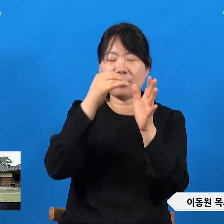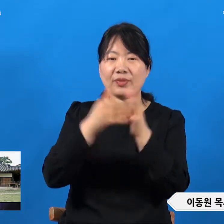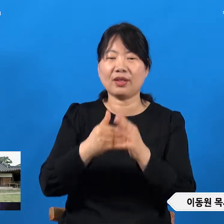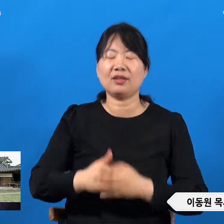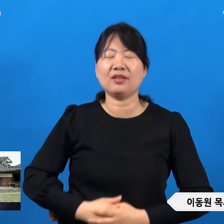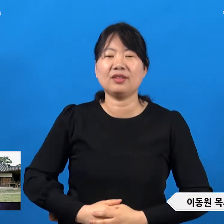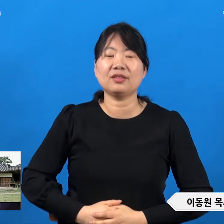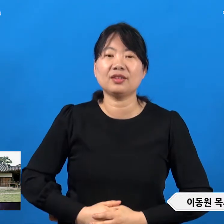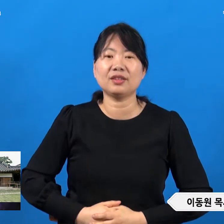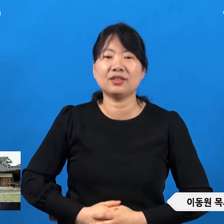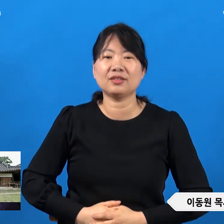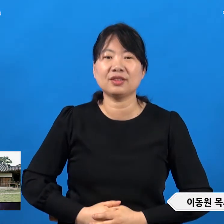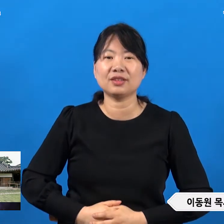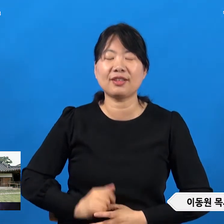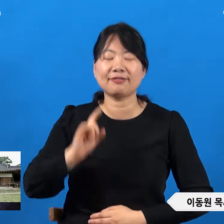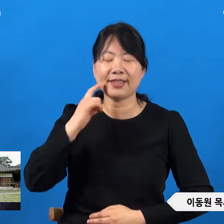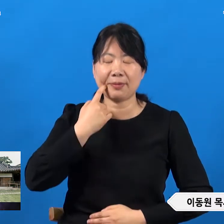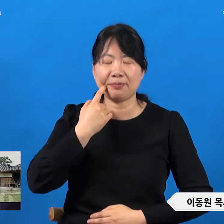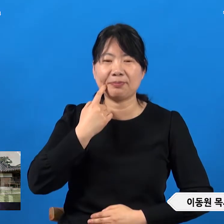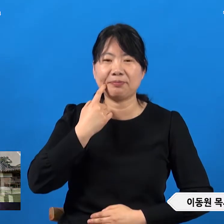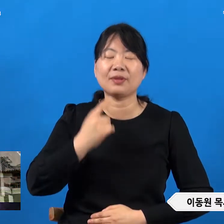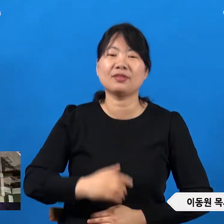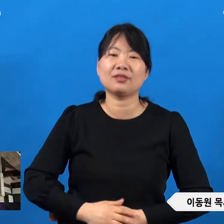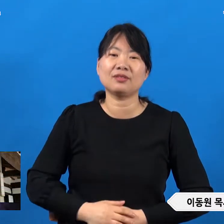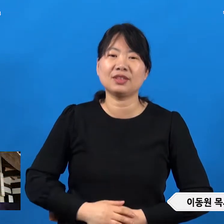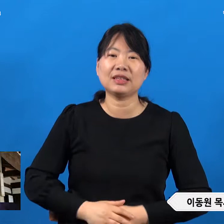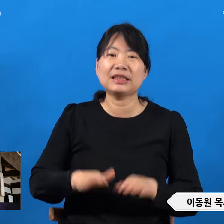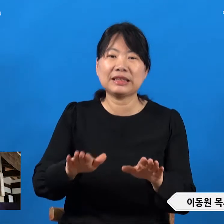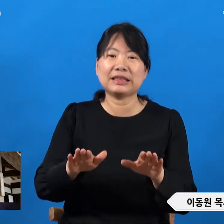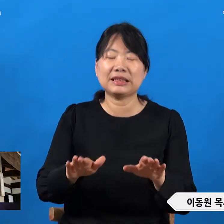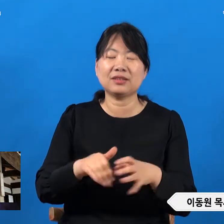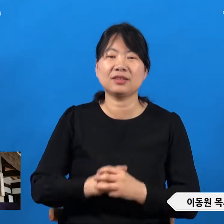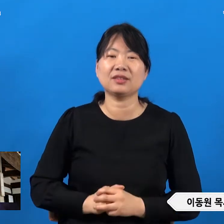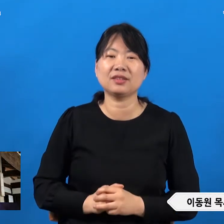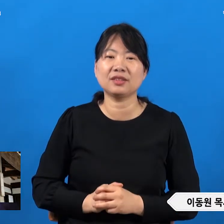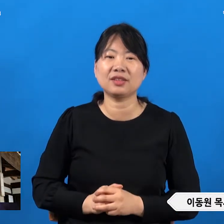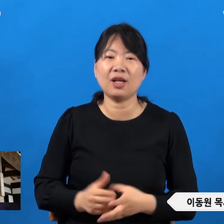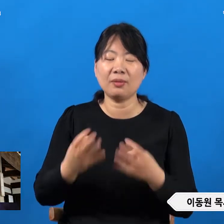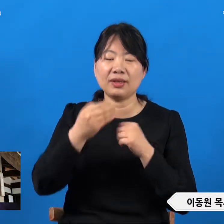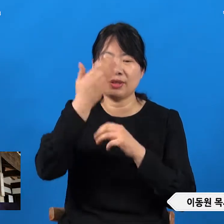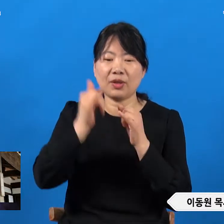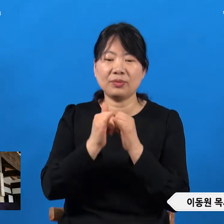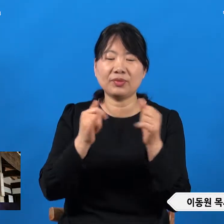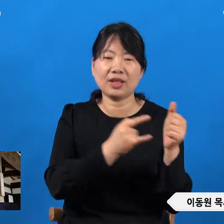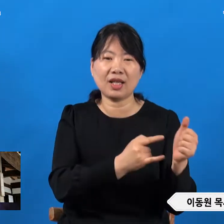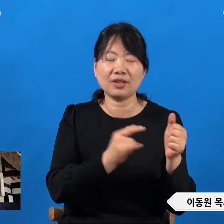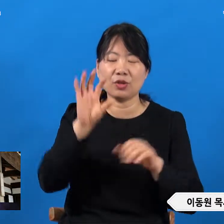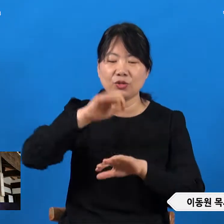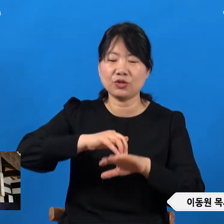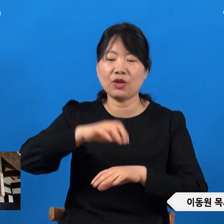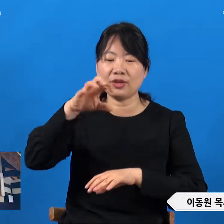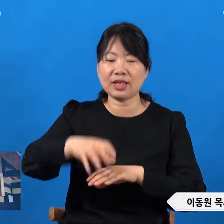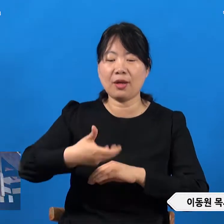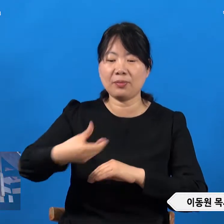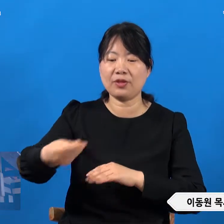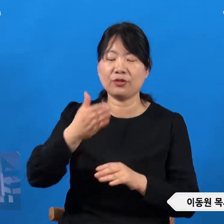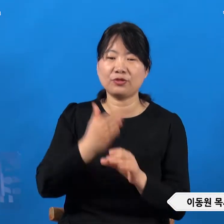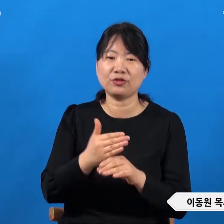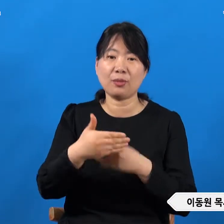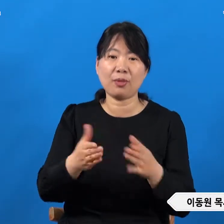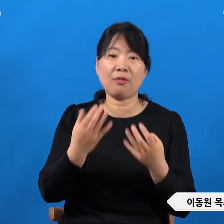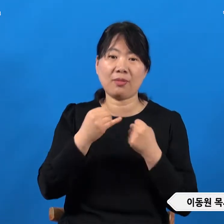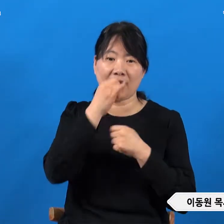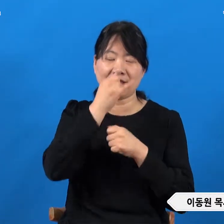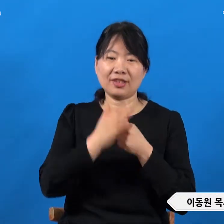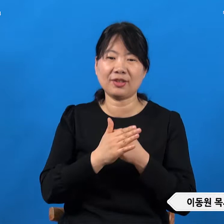신성학당. 아주 예쁜 곳이에요. 지금 이곳은 많은 젊은이들의 수련장으로 빌려줍니다. 방들이 상당히